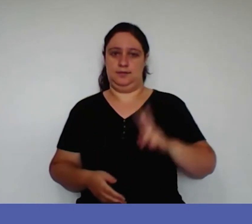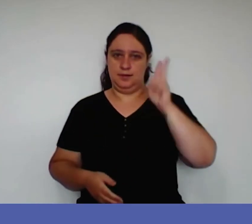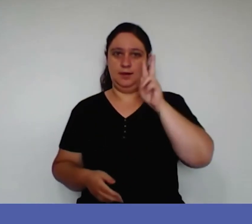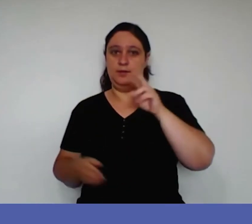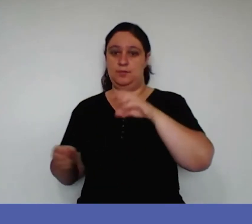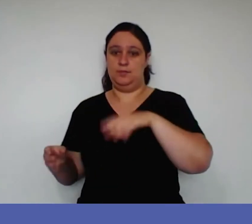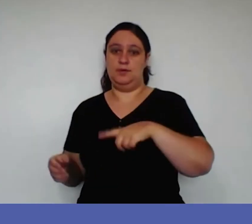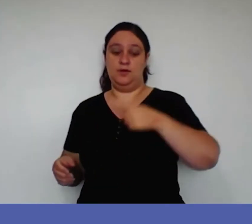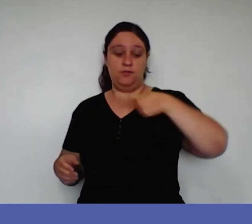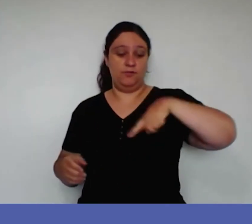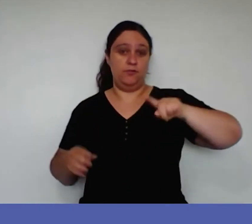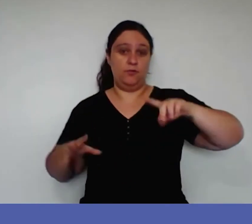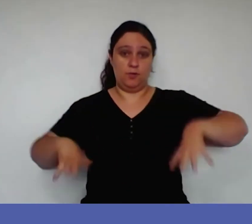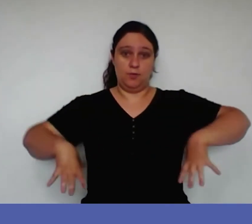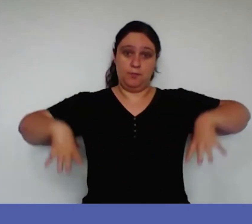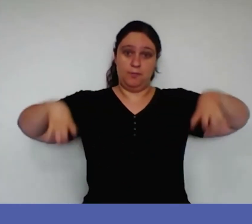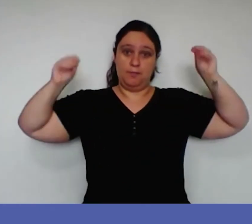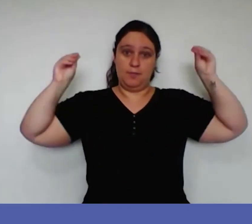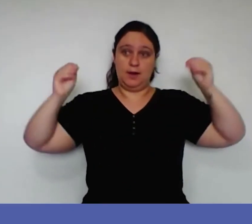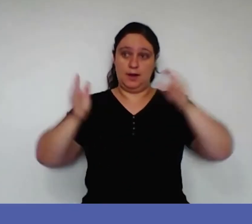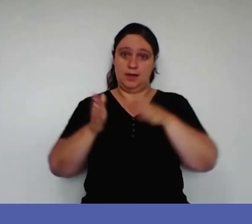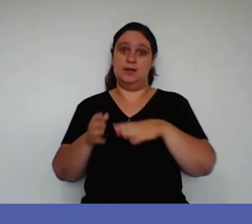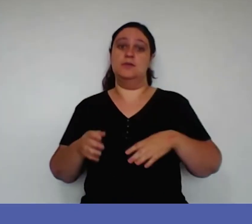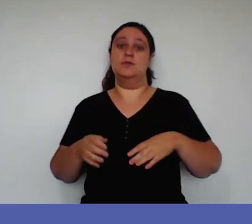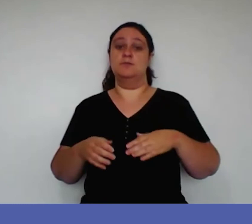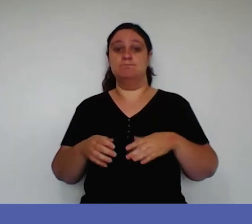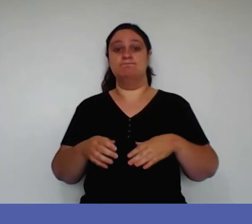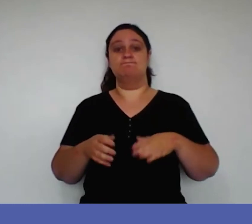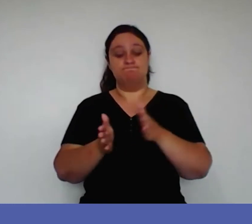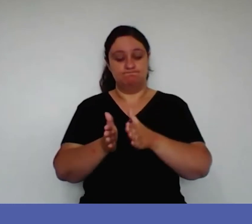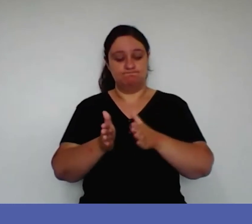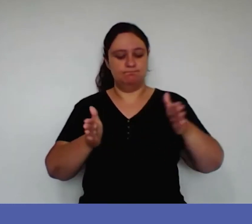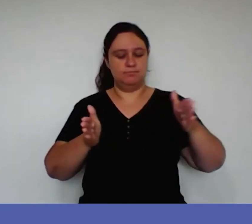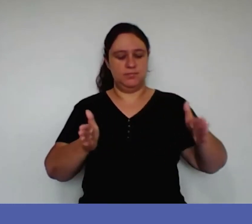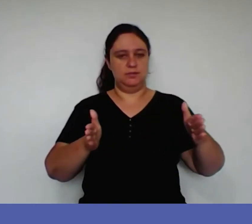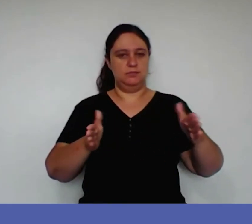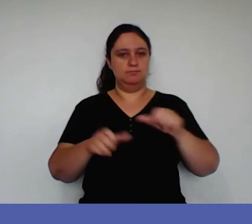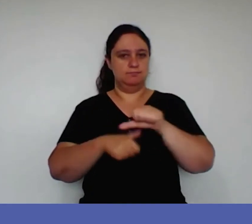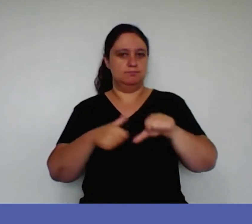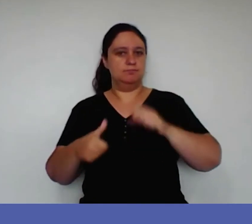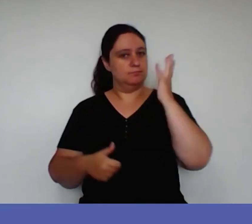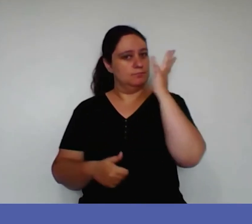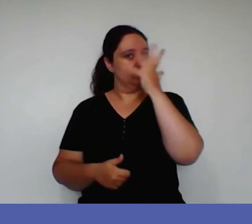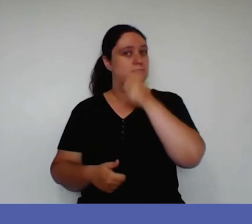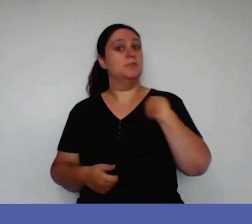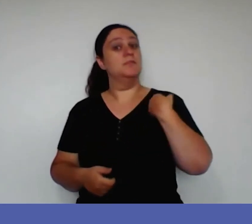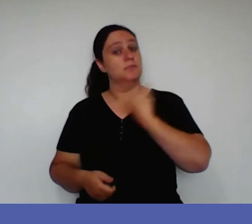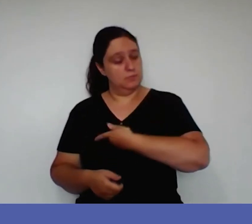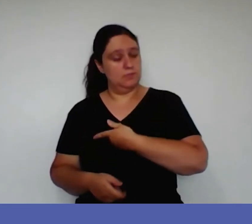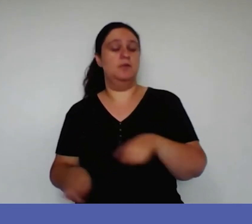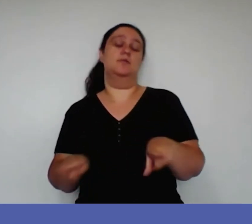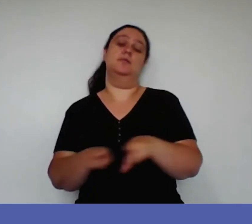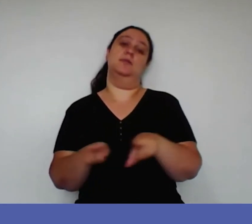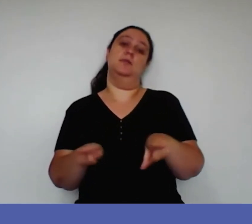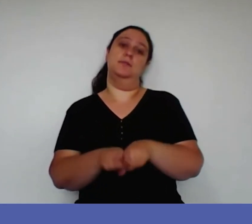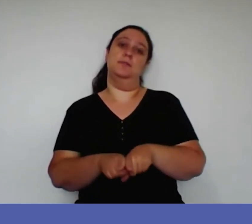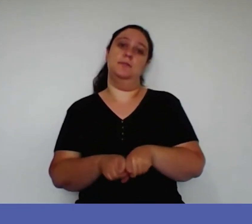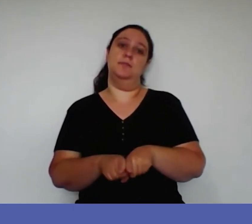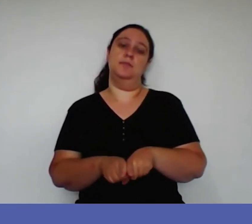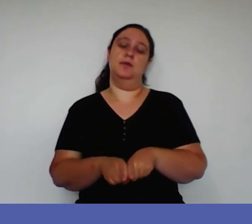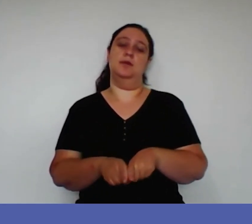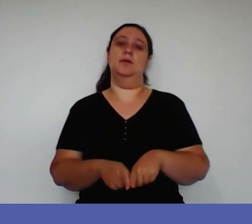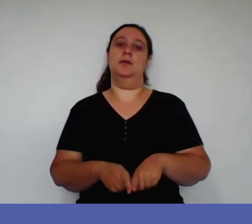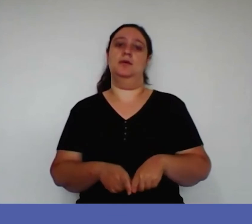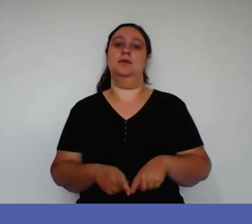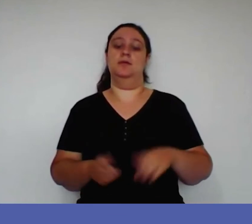um processo de embelezamento. E nós estamos passando por esse processo de embelezamento.